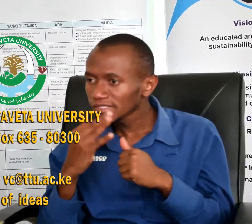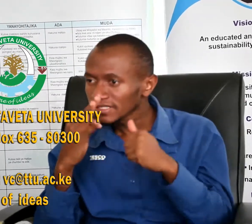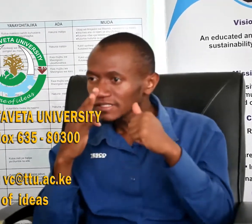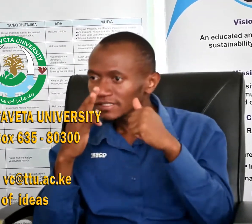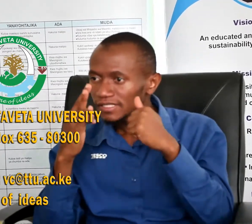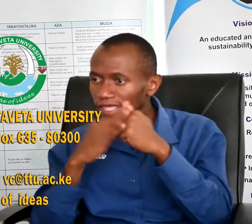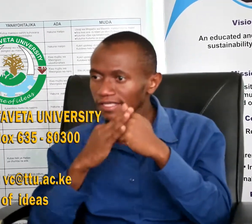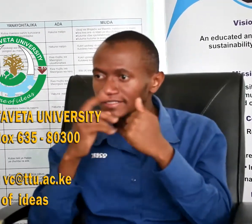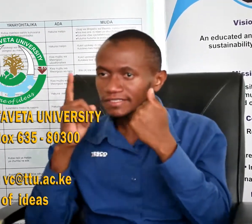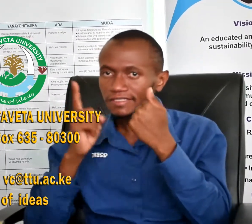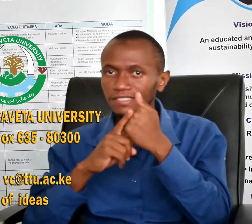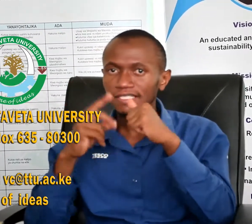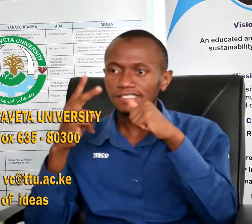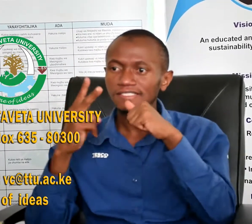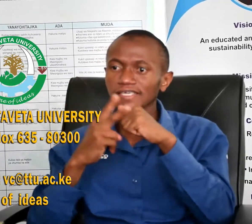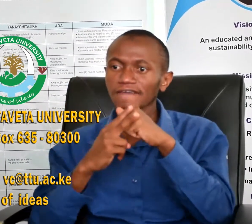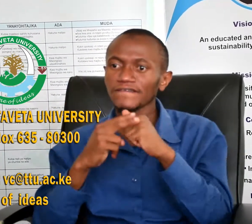2081466 73, barua pepe